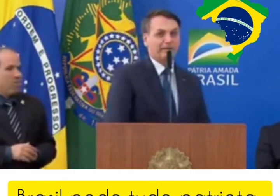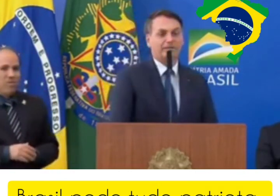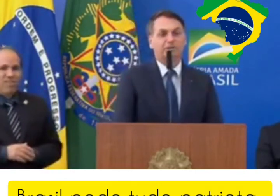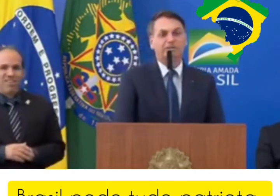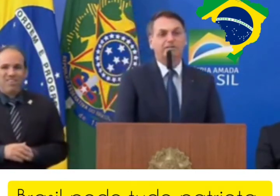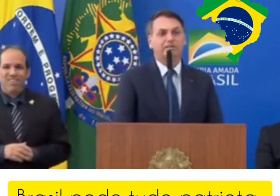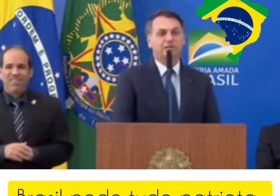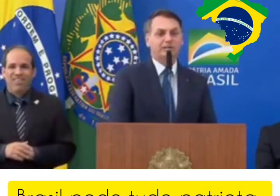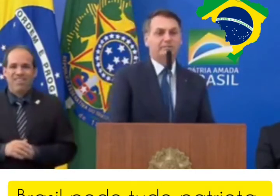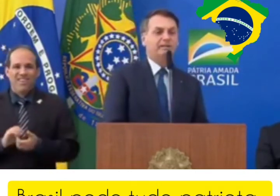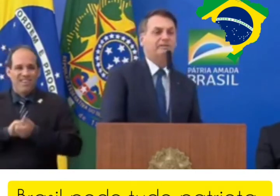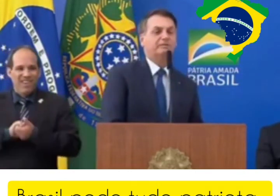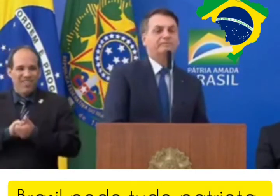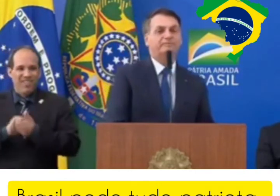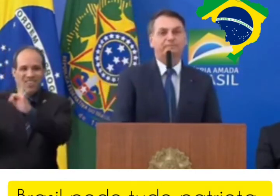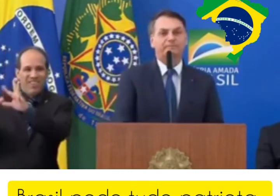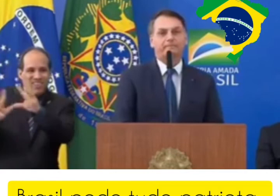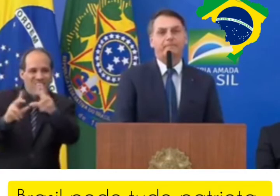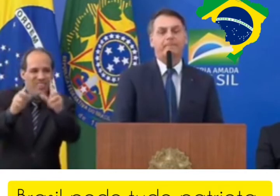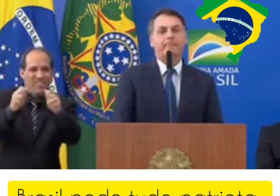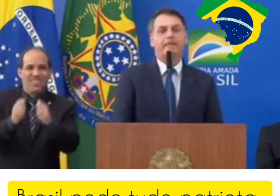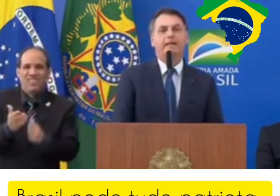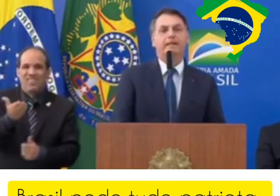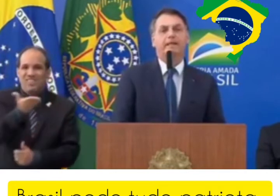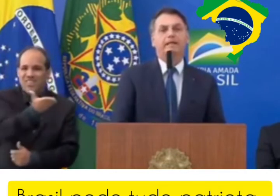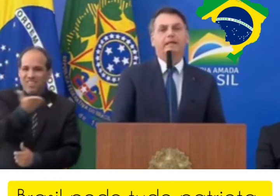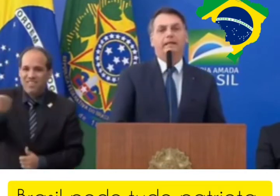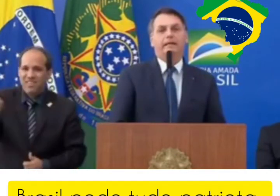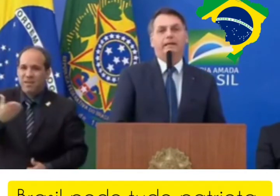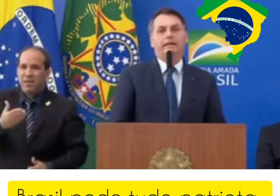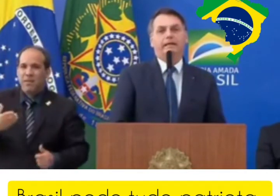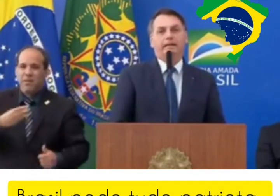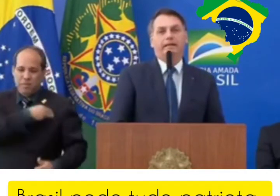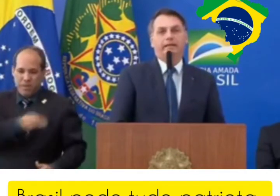Meus cumprimentos a todos, senhores ministros.